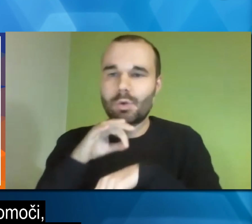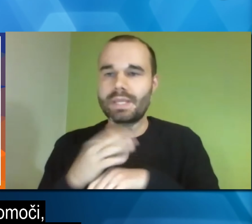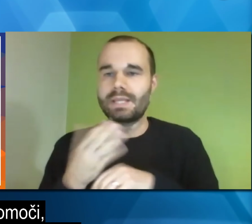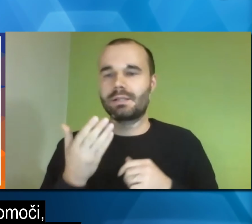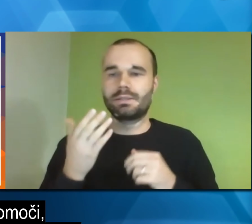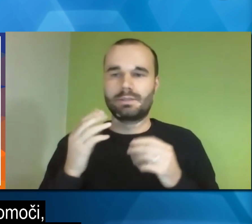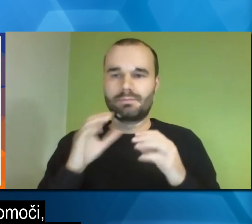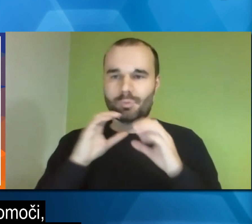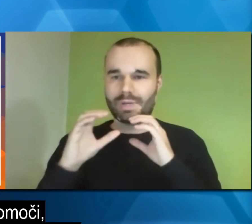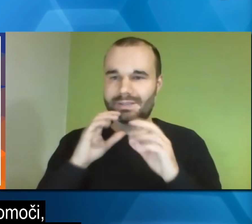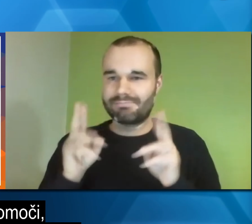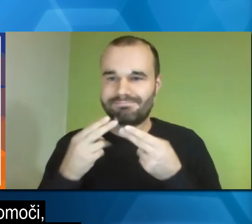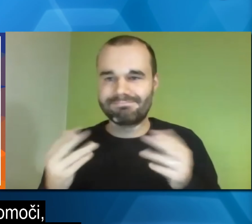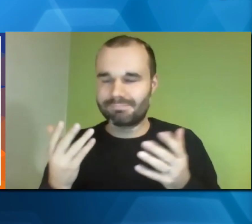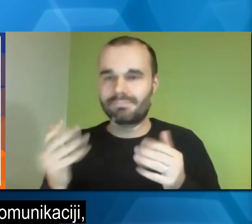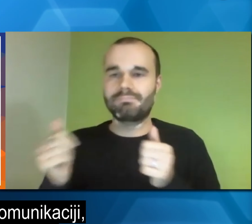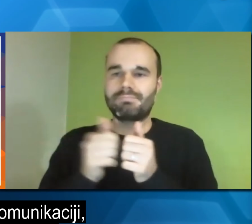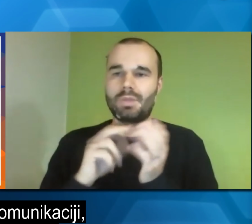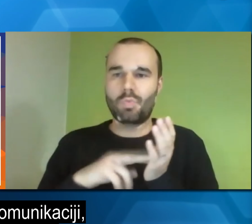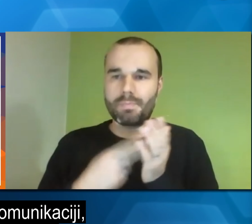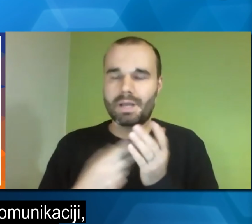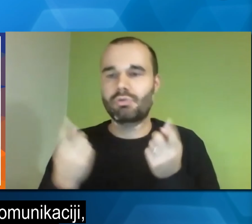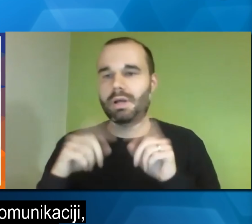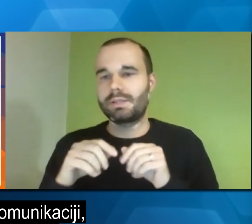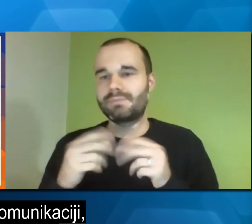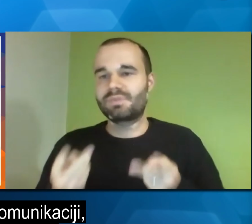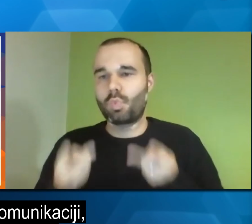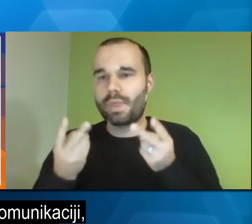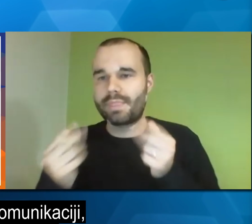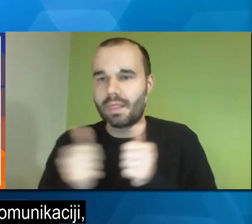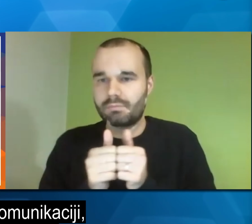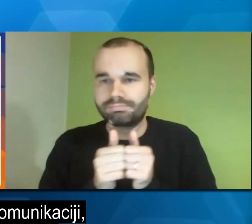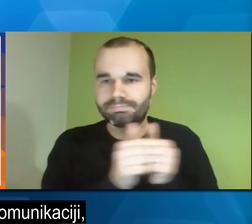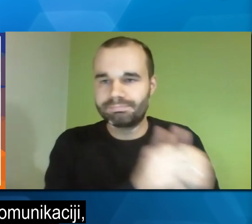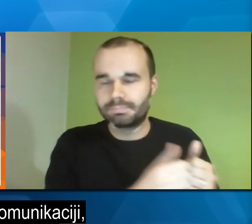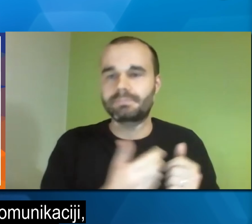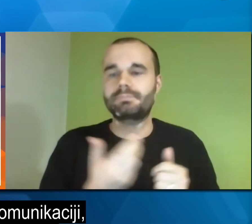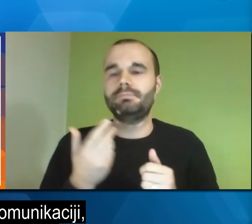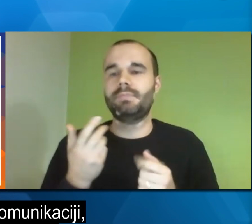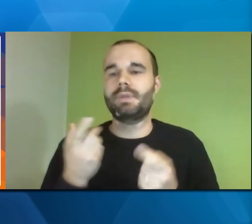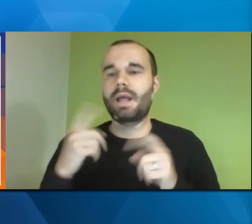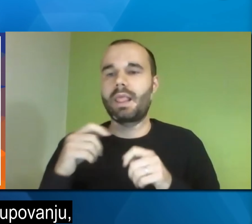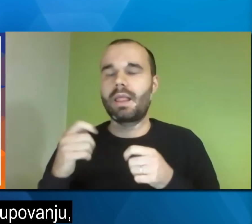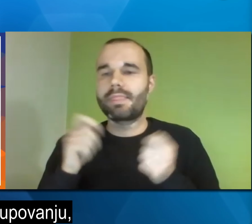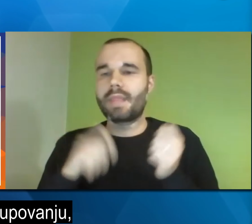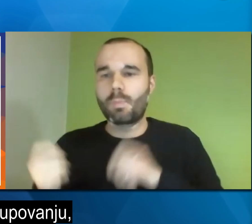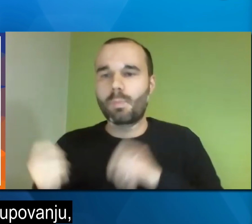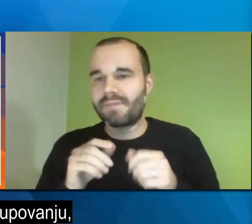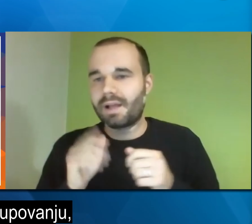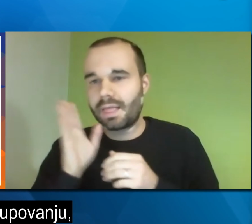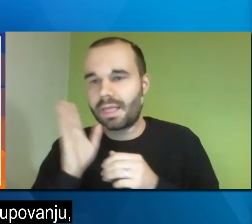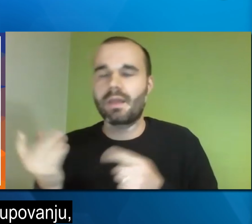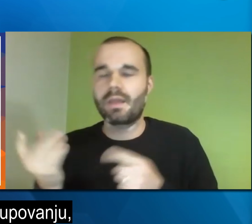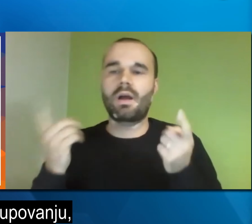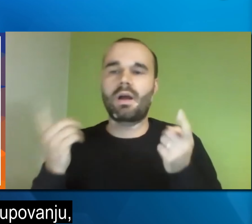na primer spremstvo k zdravniku, imajo oviro pri komunikacijah, pri komunikaciji potrebujejo tolmača ali